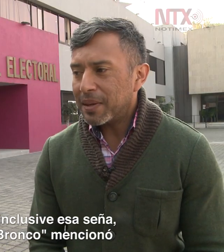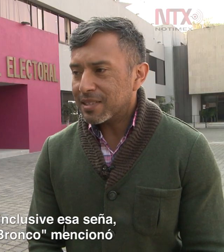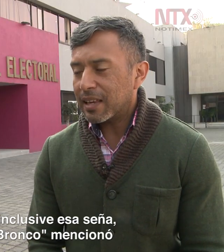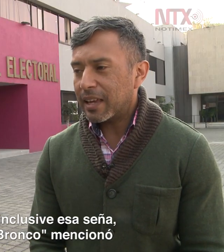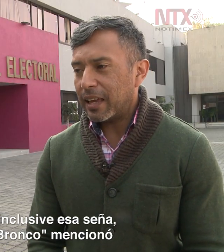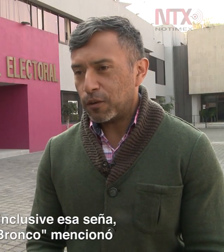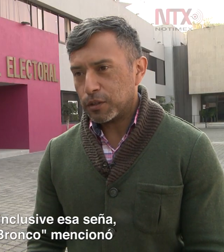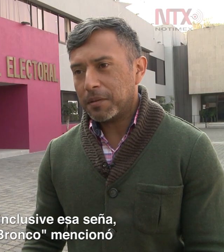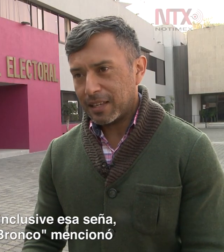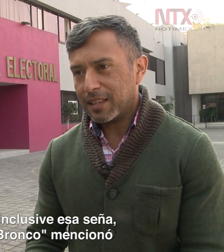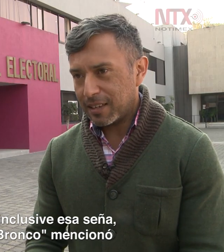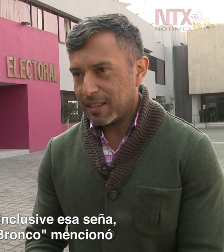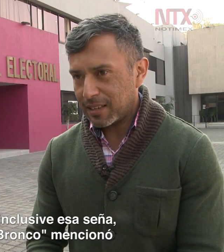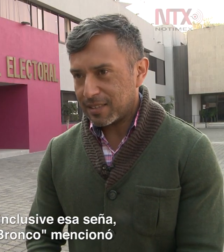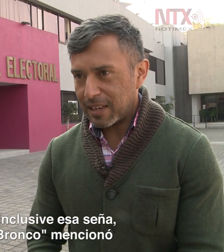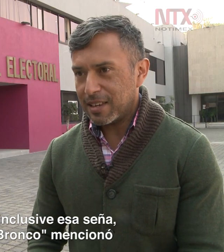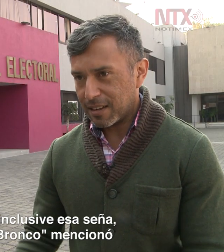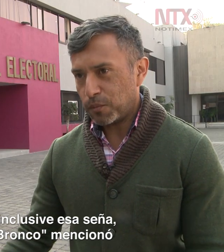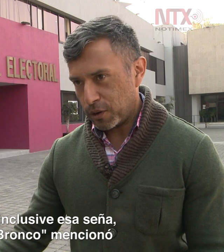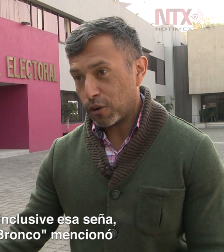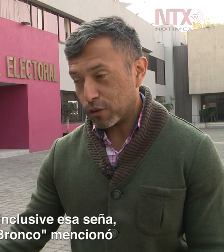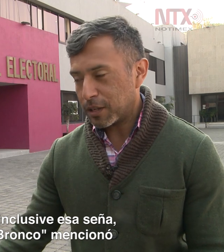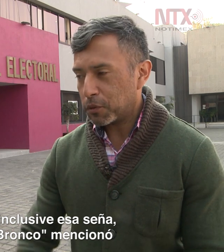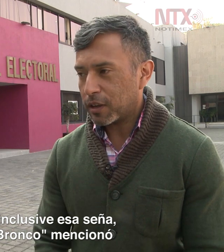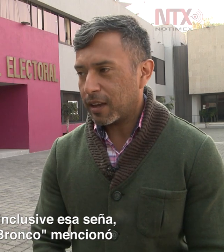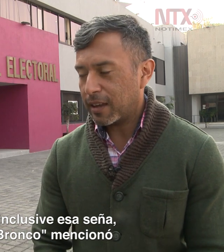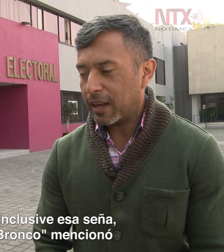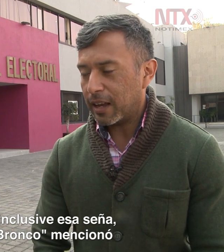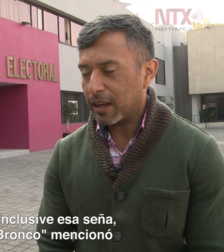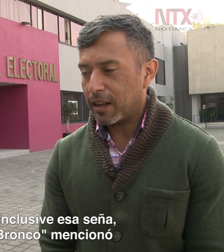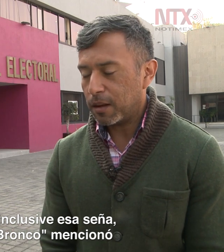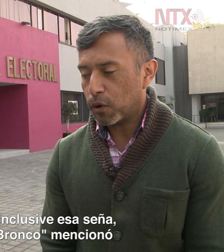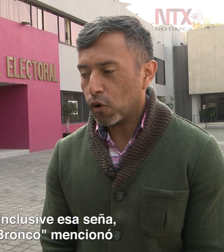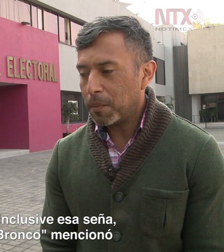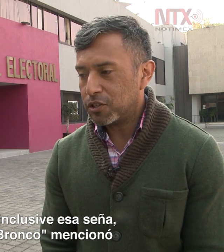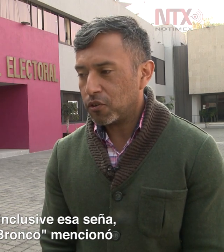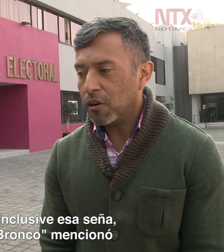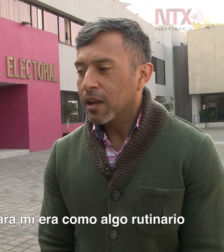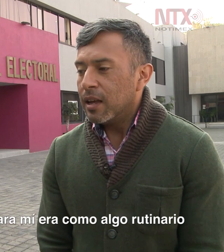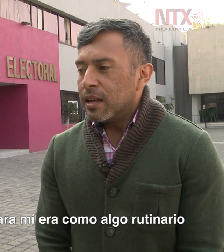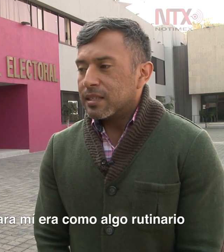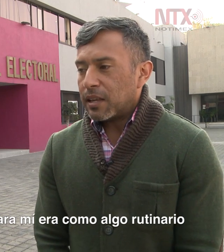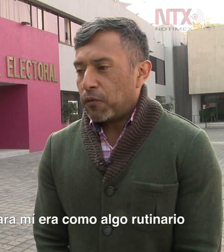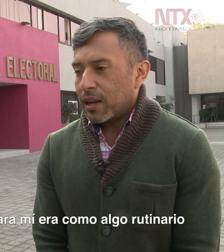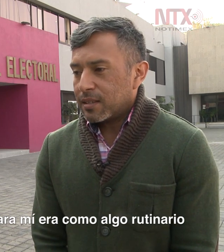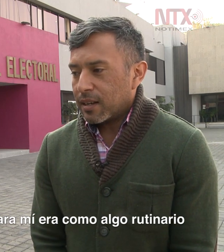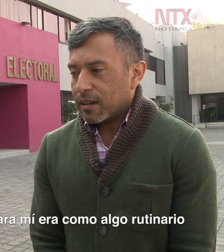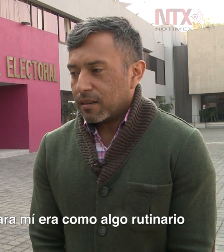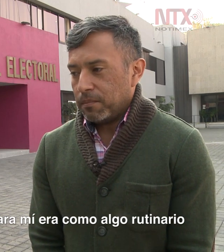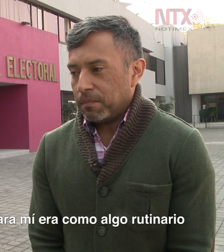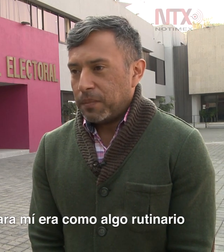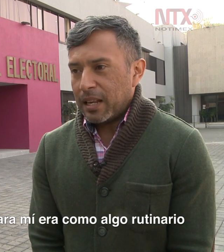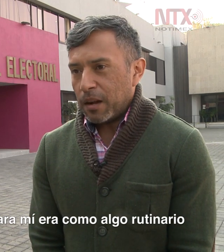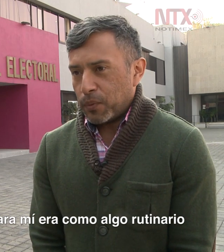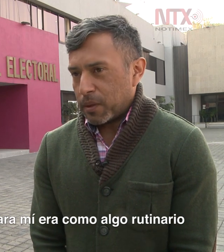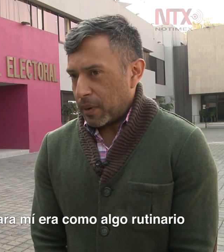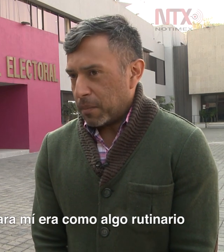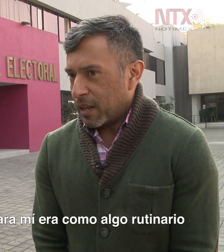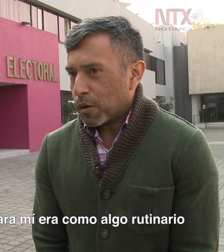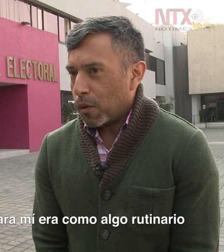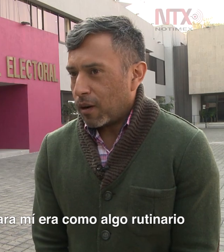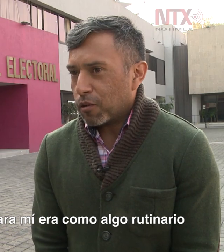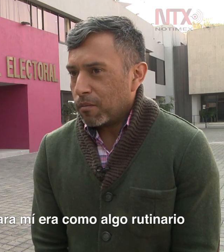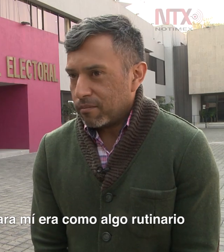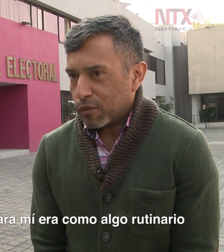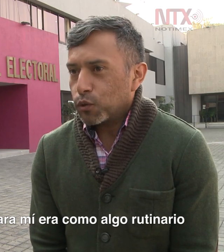Nunca pensé que inclusive esa seña o el concepto que Bronco mencionó se fuera a ser viral porque